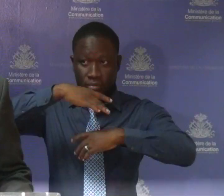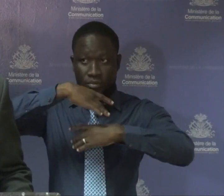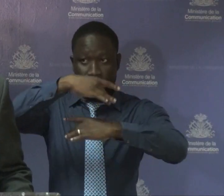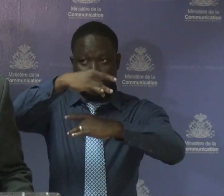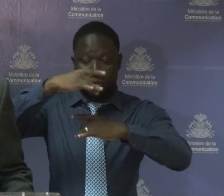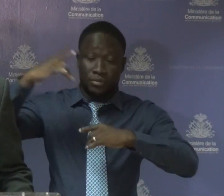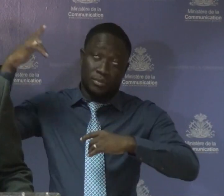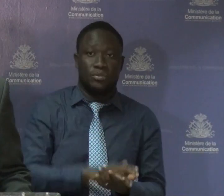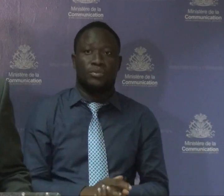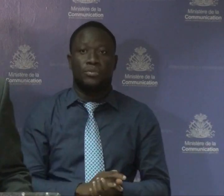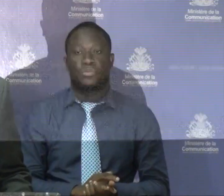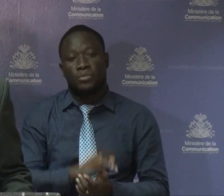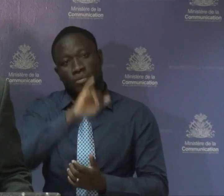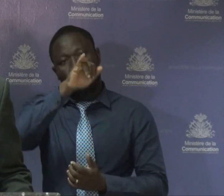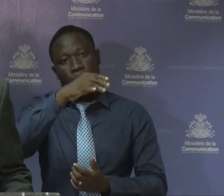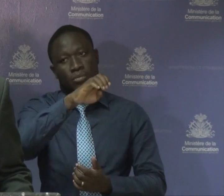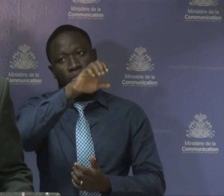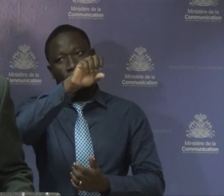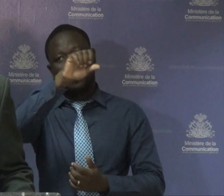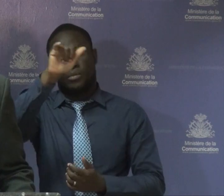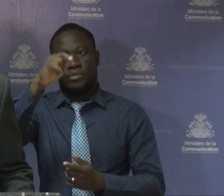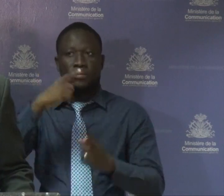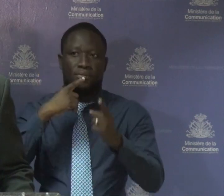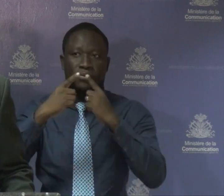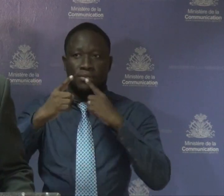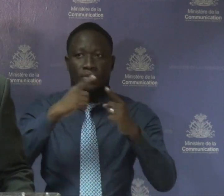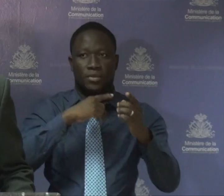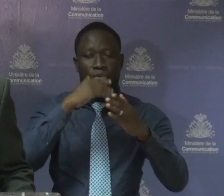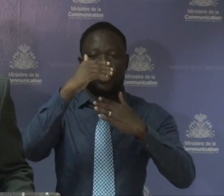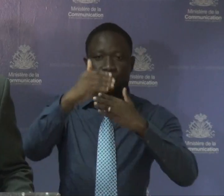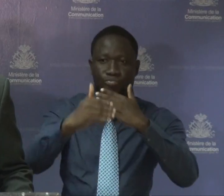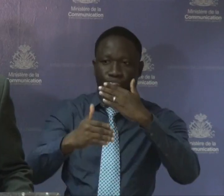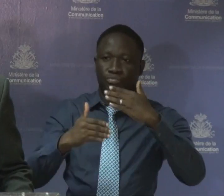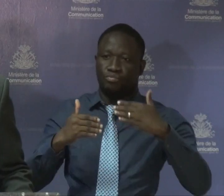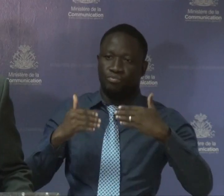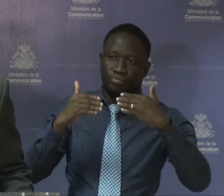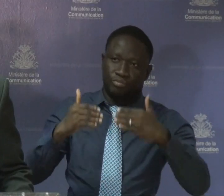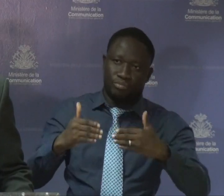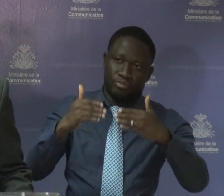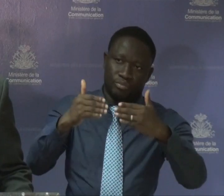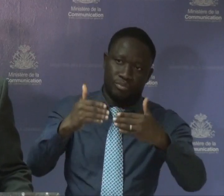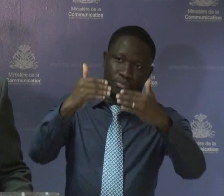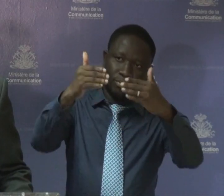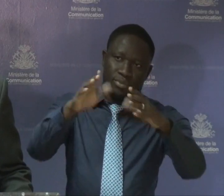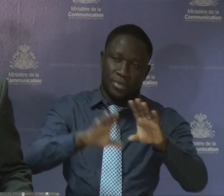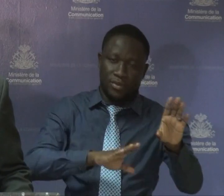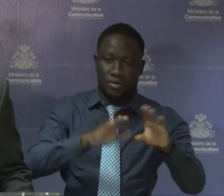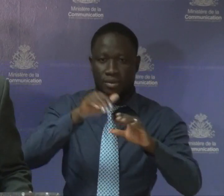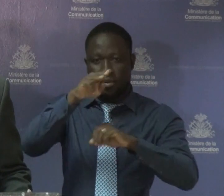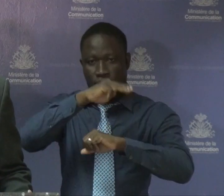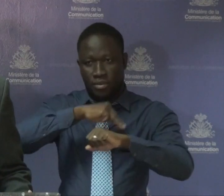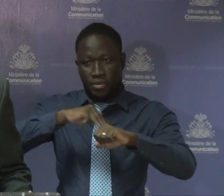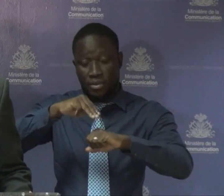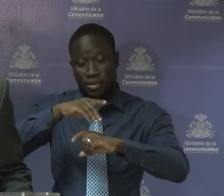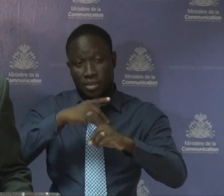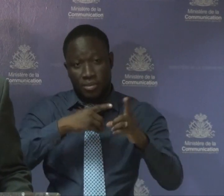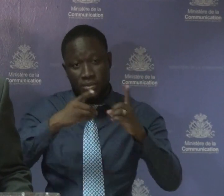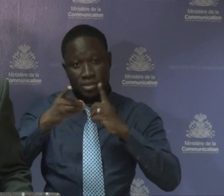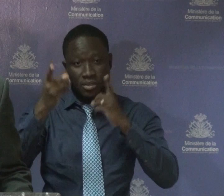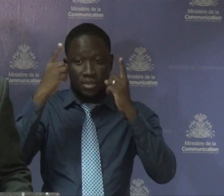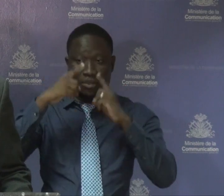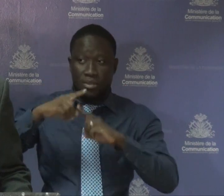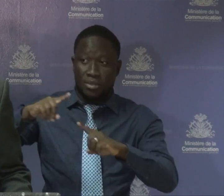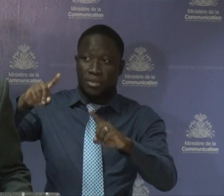c'est Mme Jessie Médos, qui pourra parler nous de progrès que l'on fait dans le ministère que l'on a dirigé depuis leur